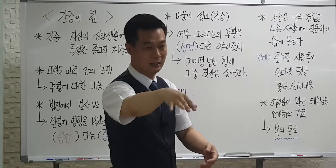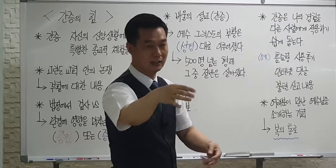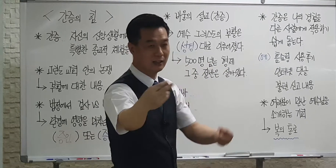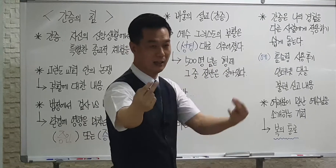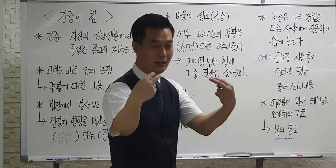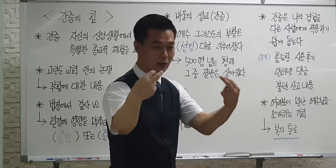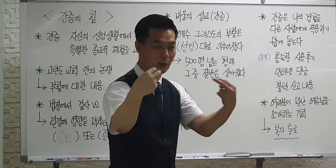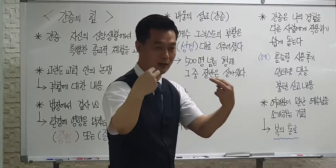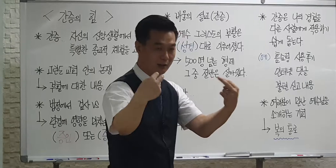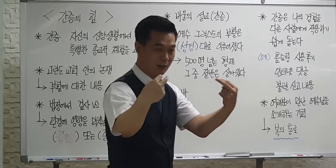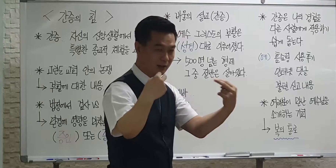그래 여기 말해